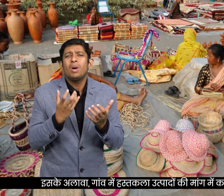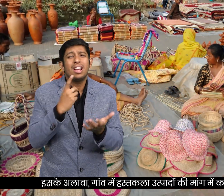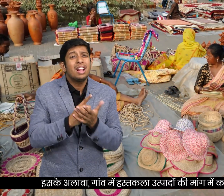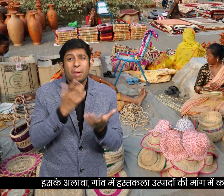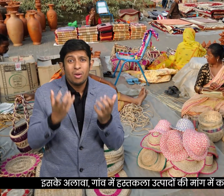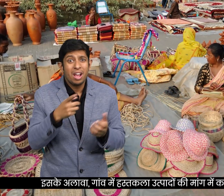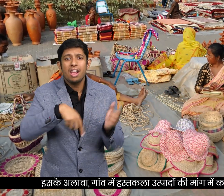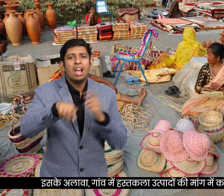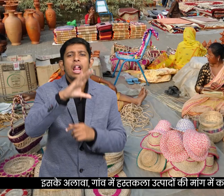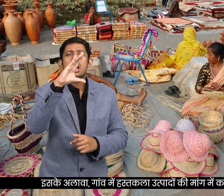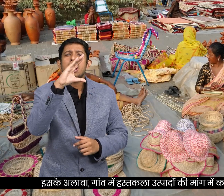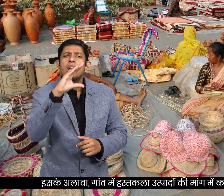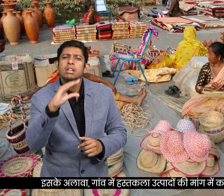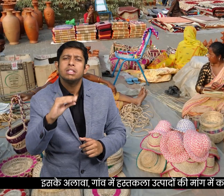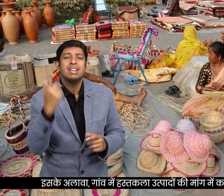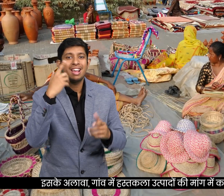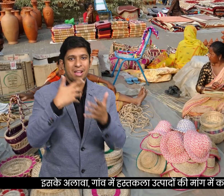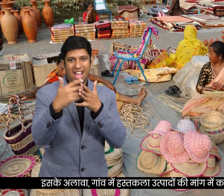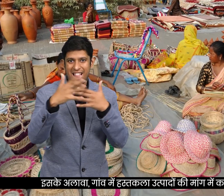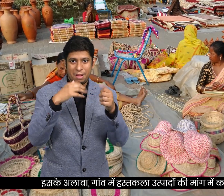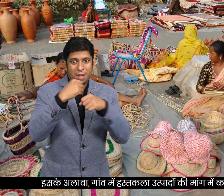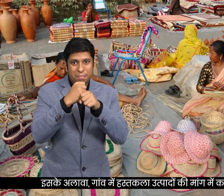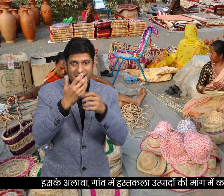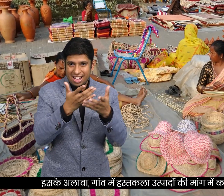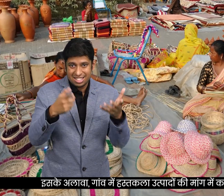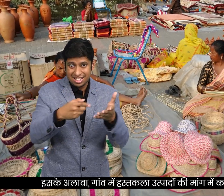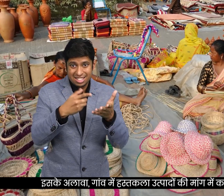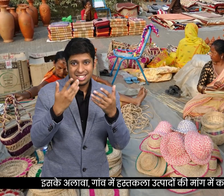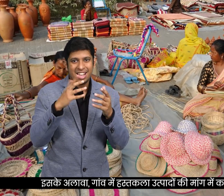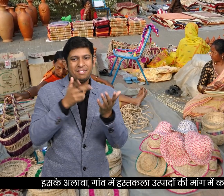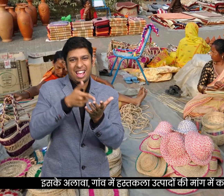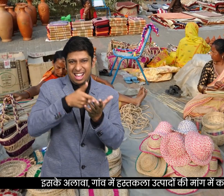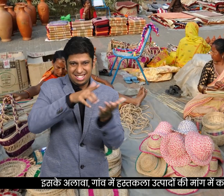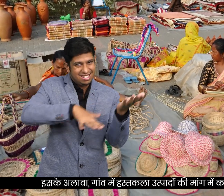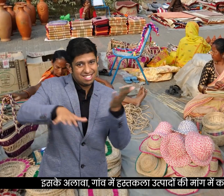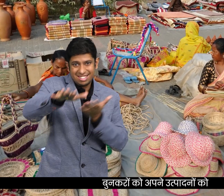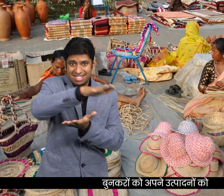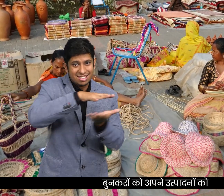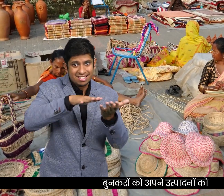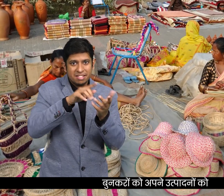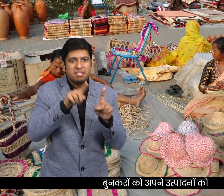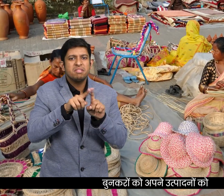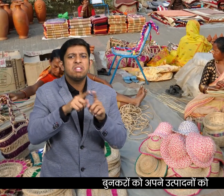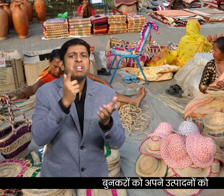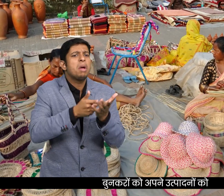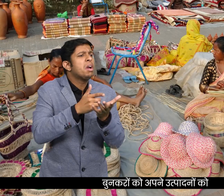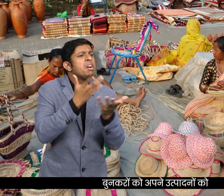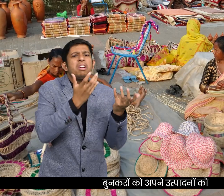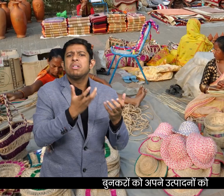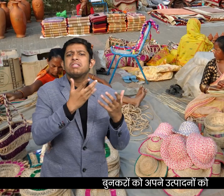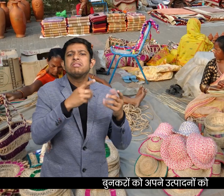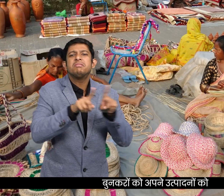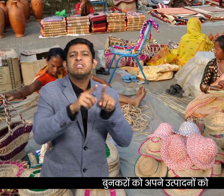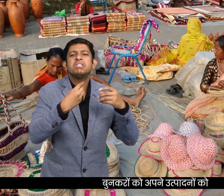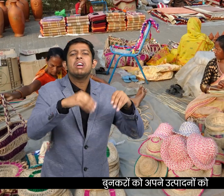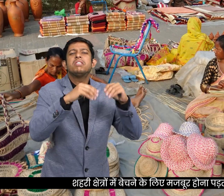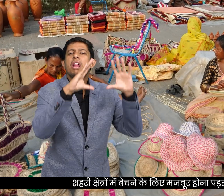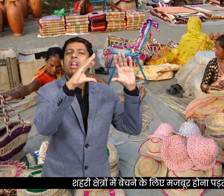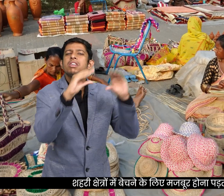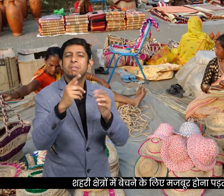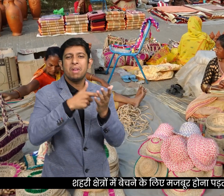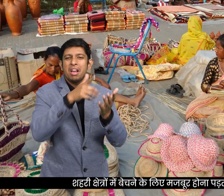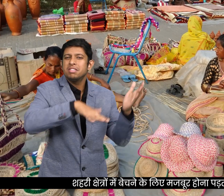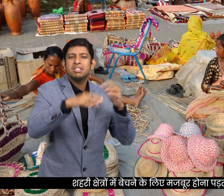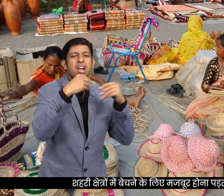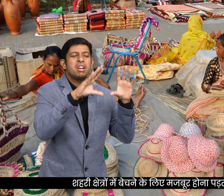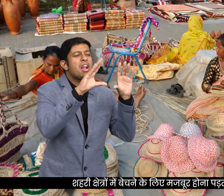इसके अलावा गांव में हस्तकला उत्पादों की मांग में कमी के कारण बुनकरों को अपने उत्पादनों को